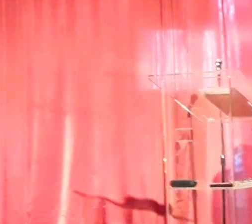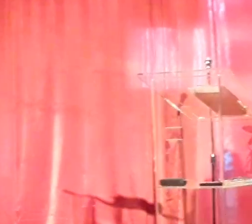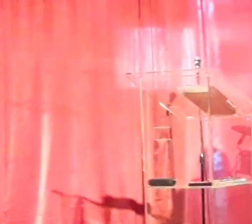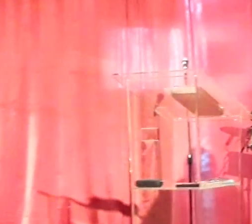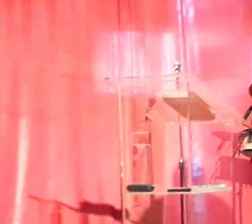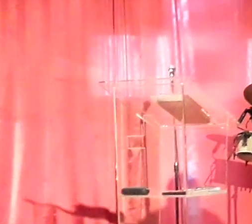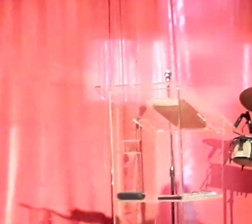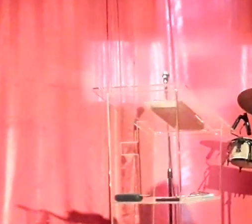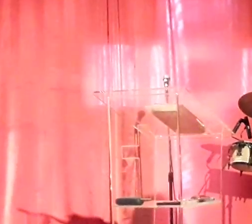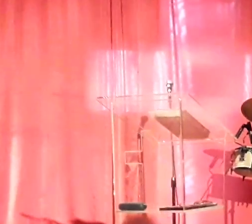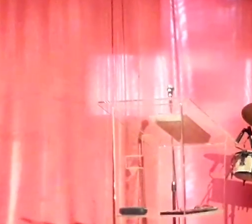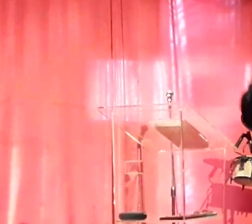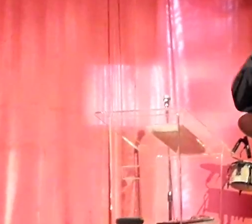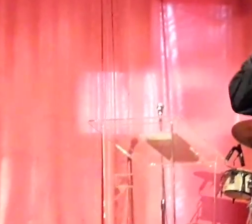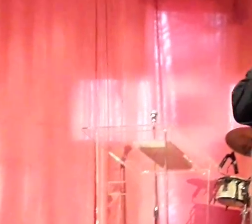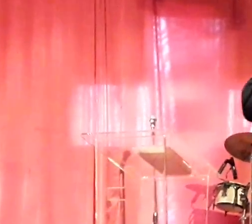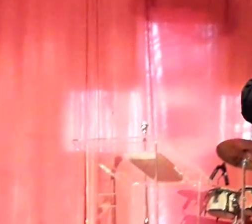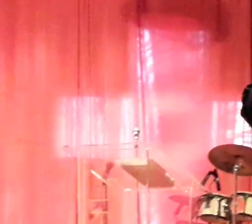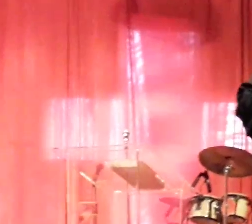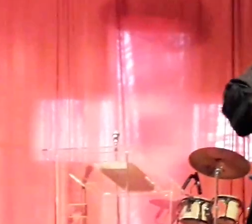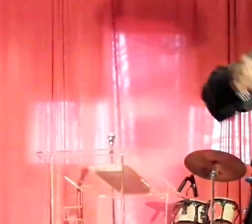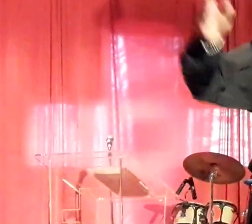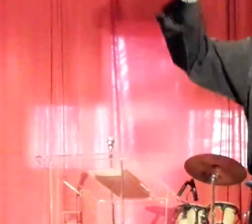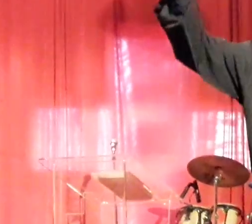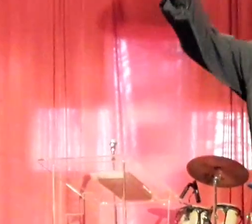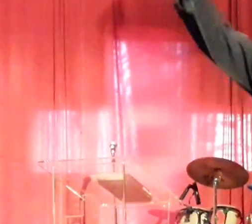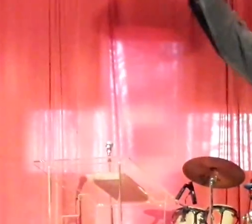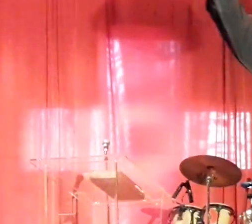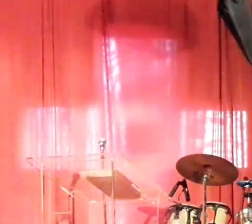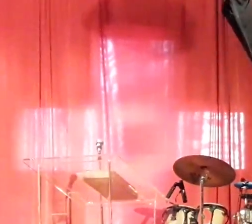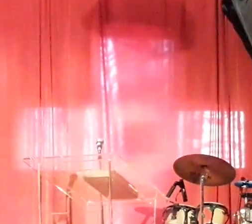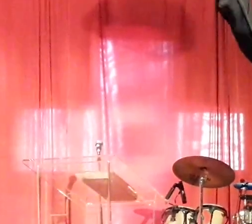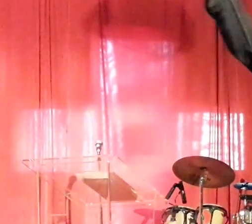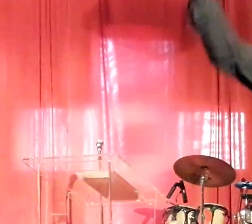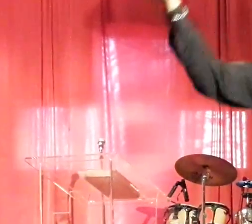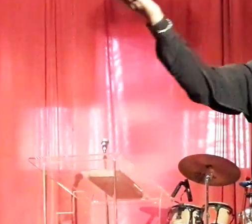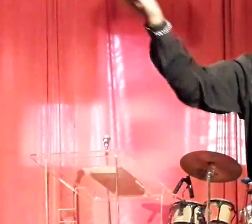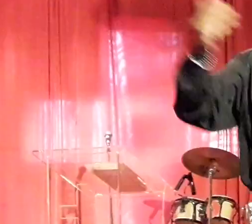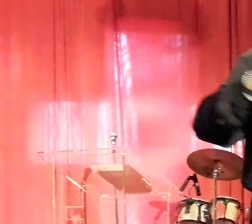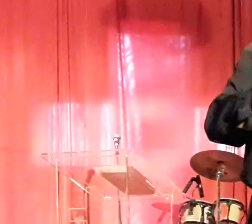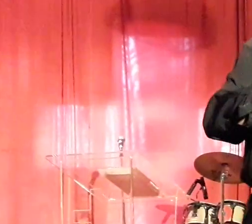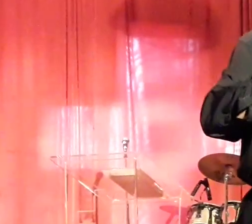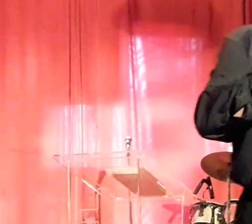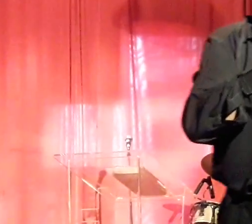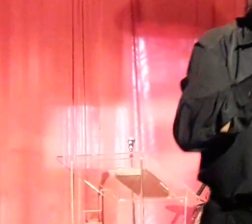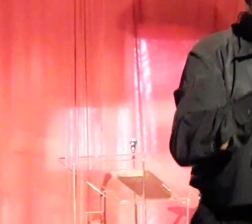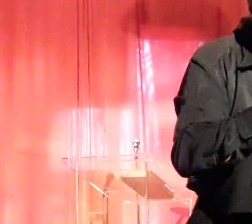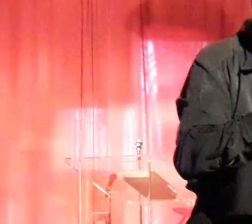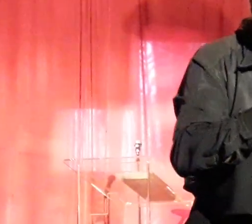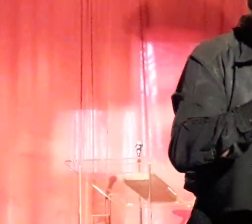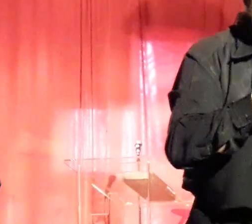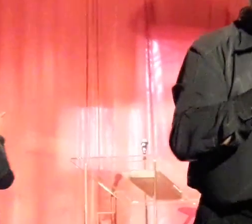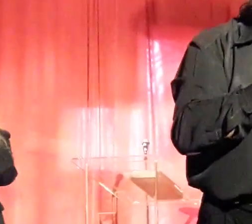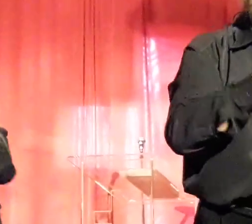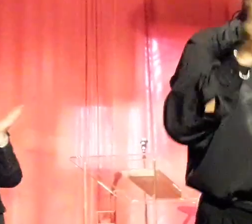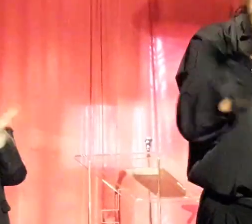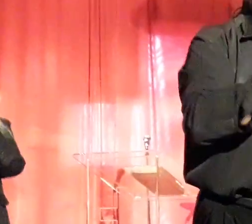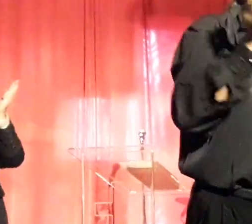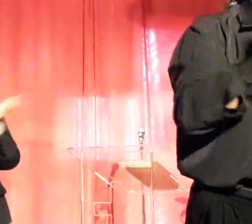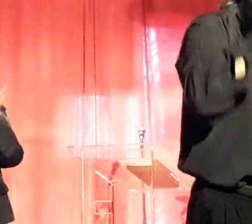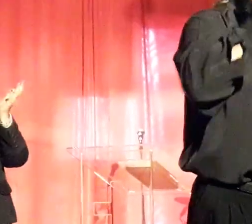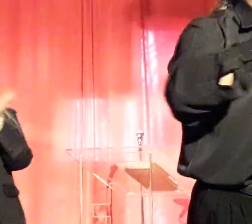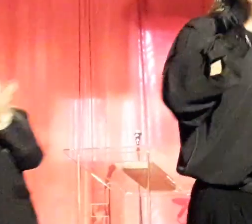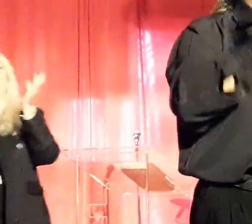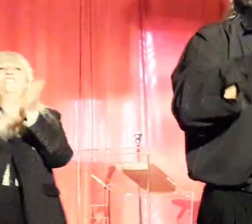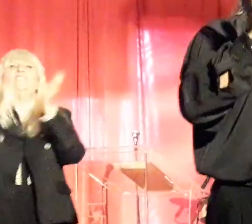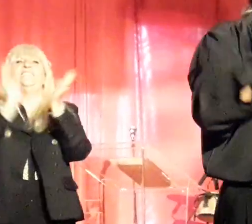A ver ese espíritu. Dígale, qué público hay arriba, ¿eh? Toda una bendición para usted. No